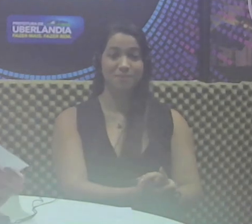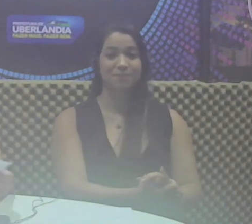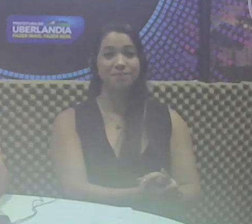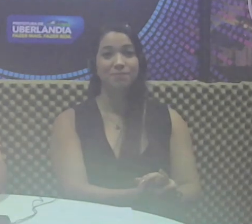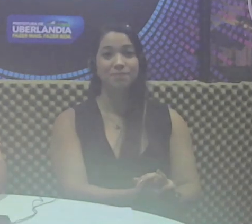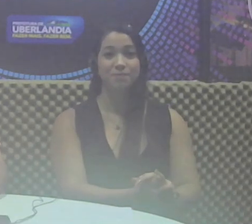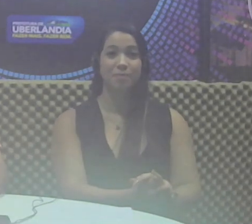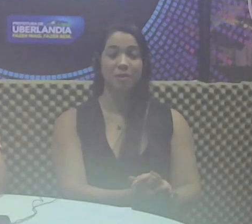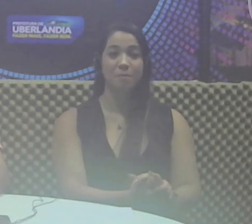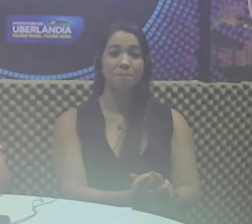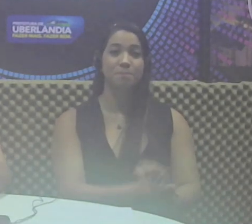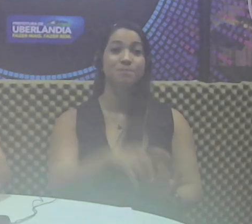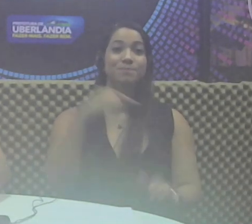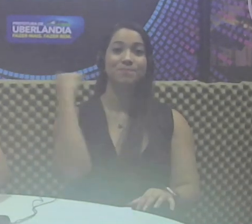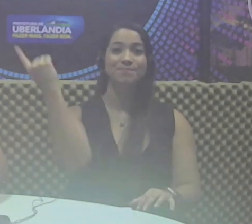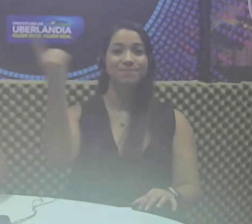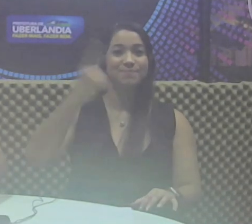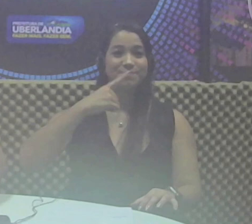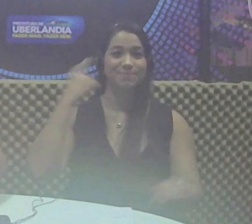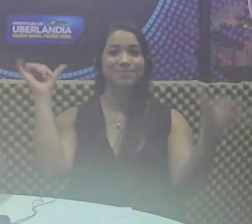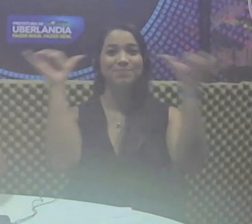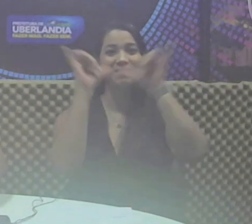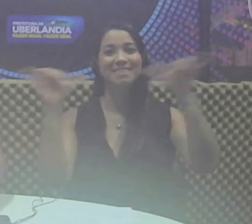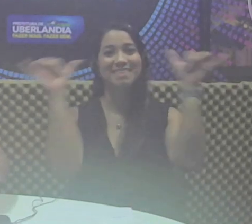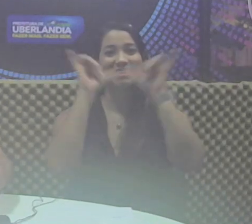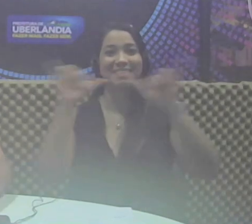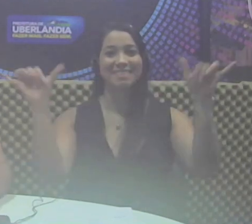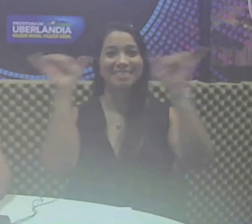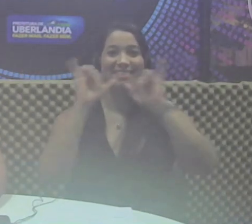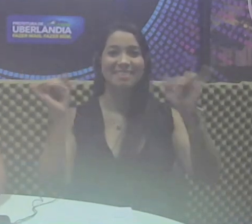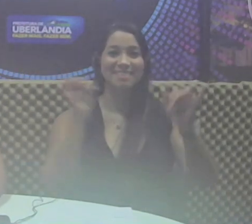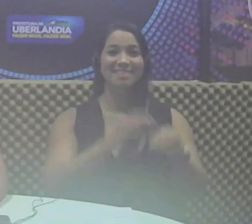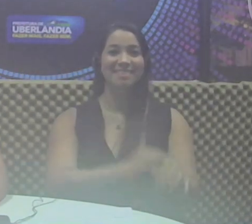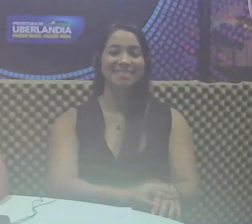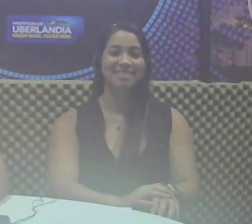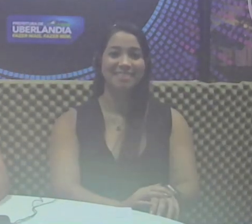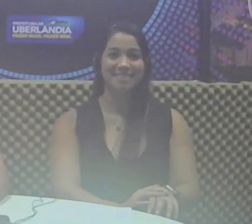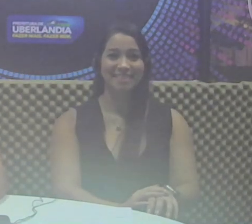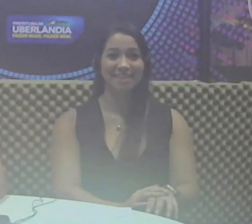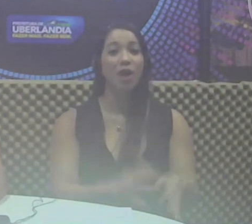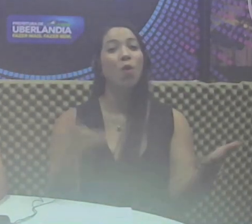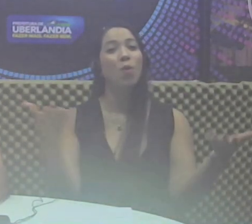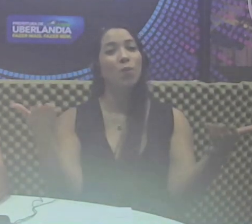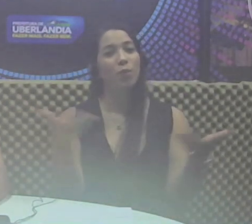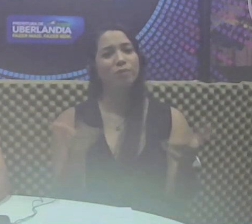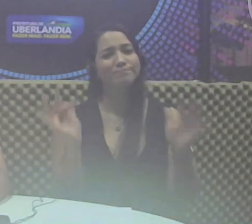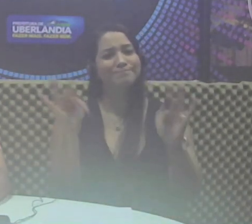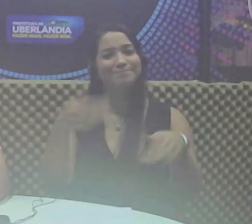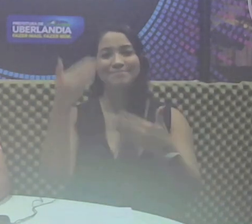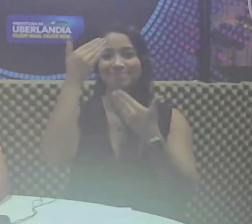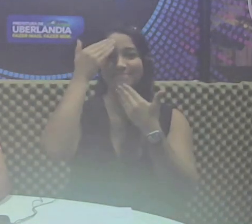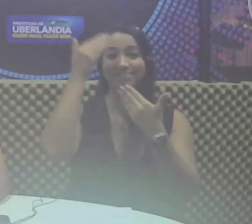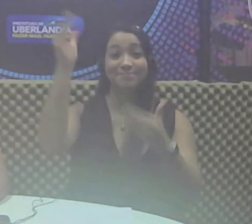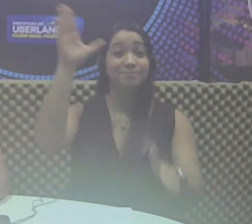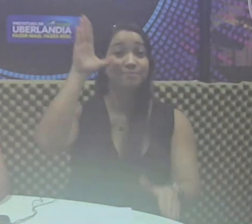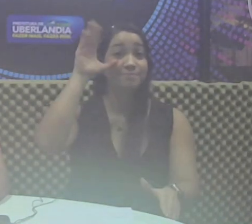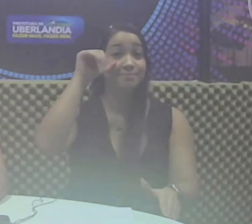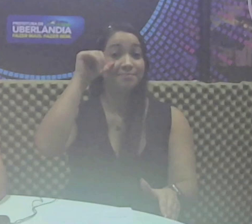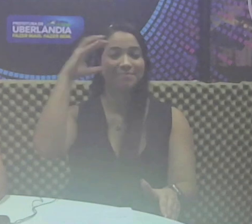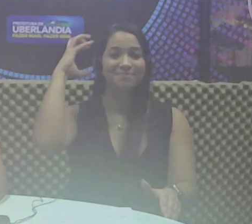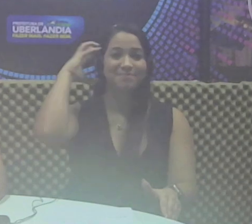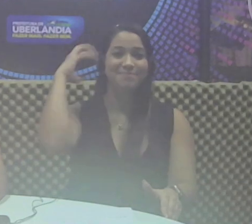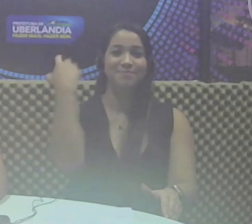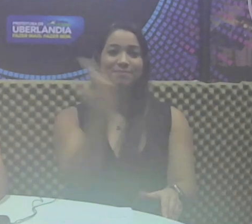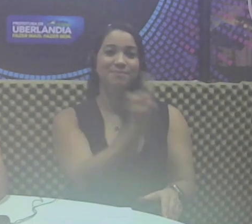Giro de notícias. A edição de hoje fica por aqui. Obrigado pela sua